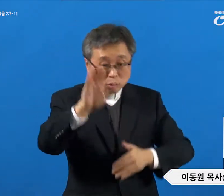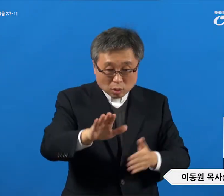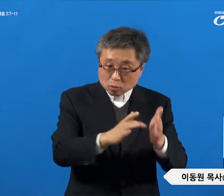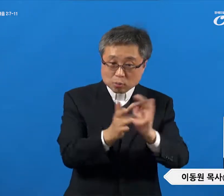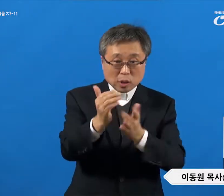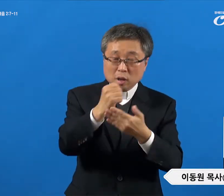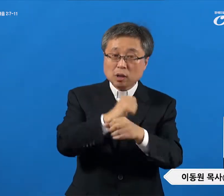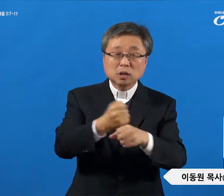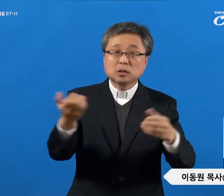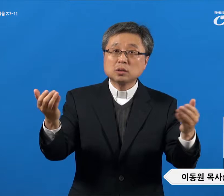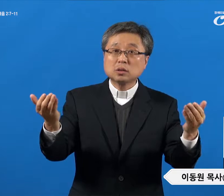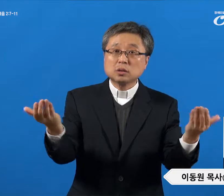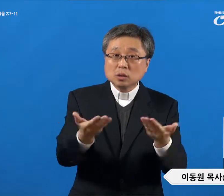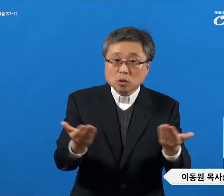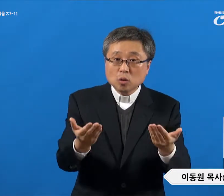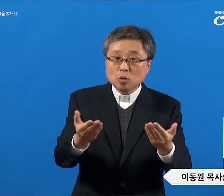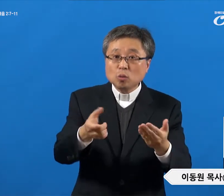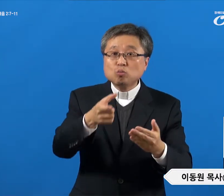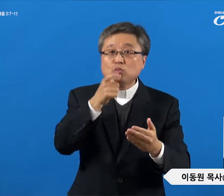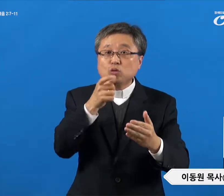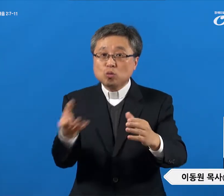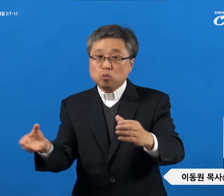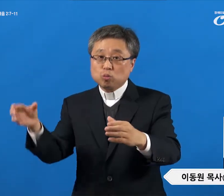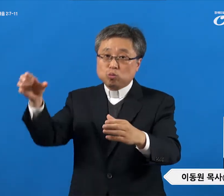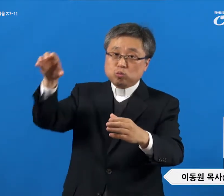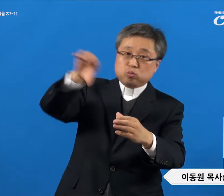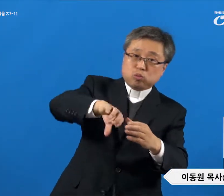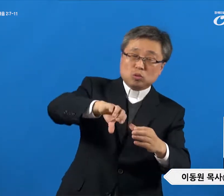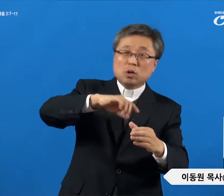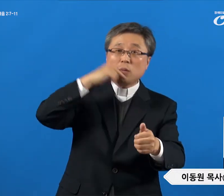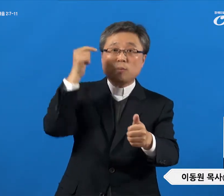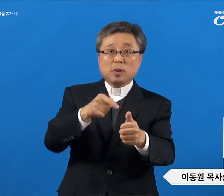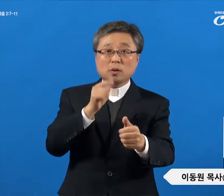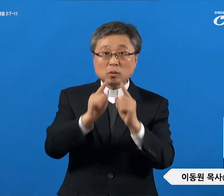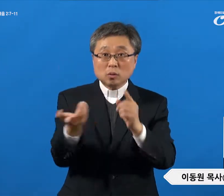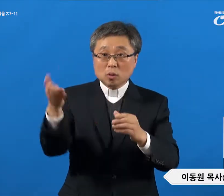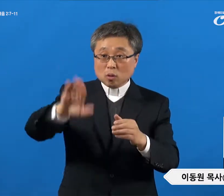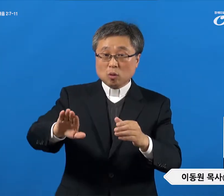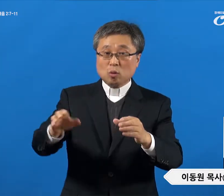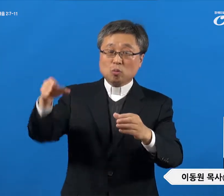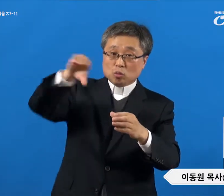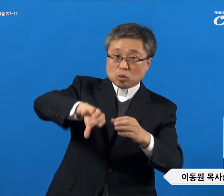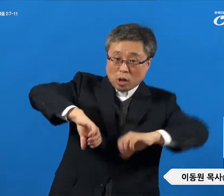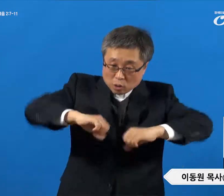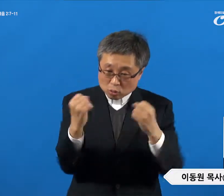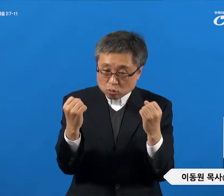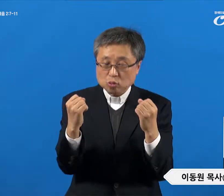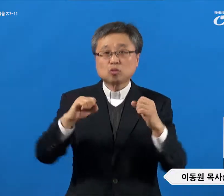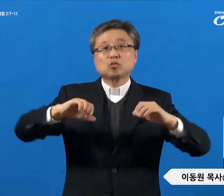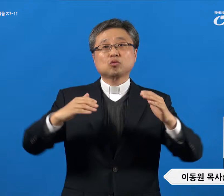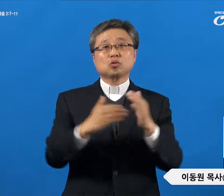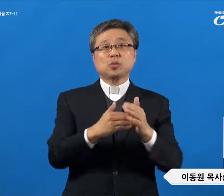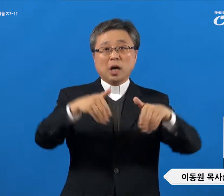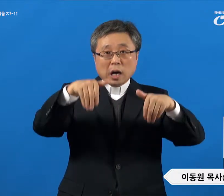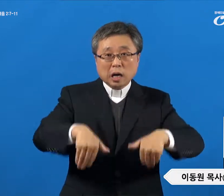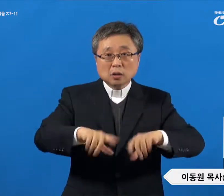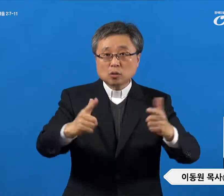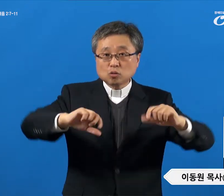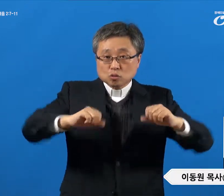물을 부으라는 말씀이었어요. 근데 부었어요. 하인들이 순종하는 것입니다. 자, 이어지는 8절을 보실까요?